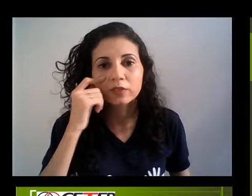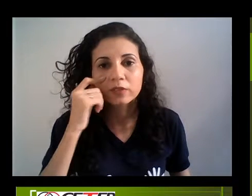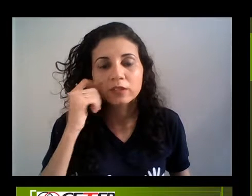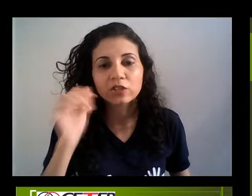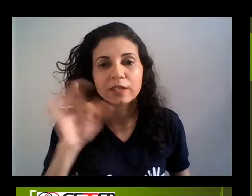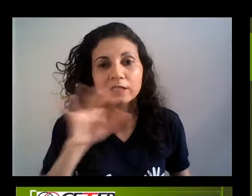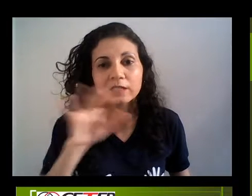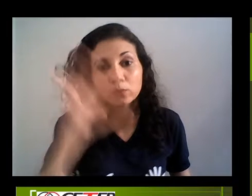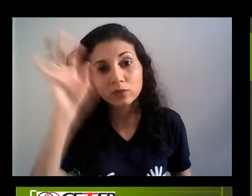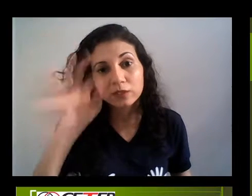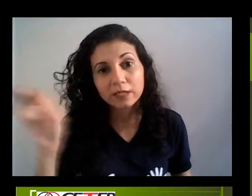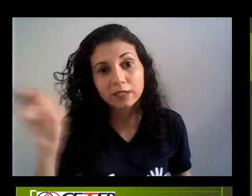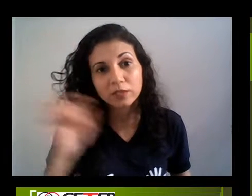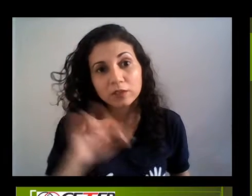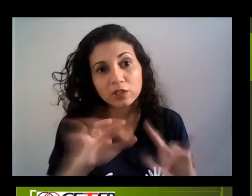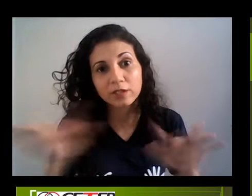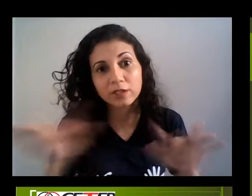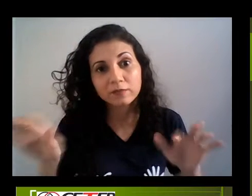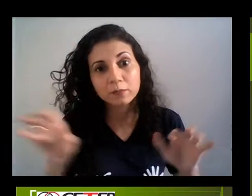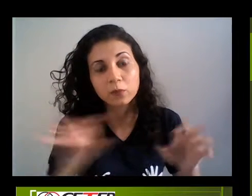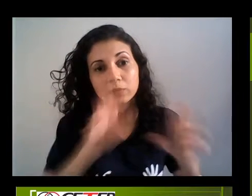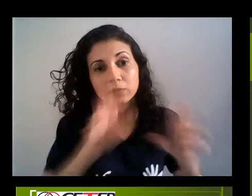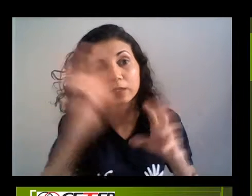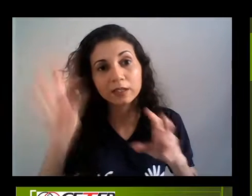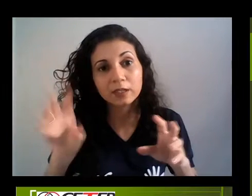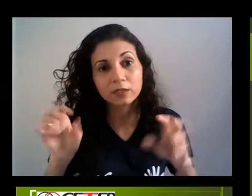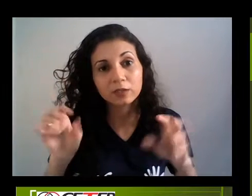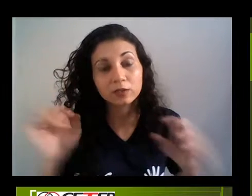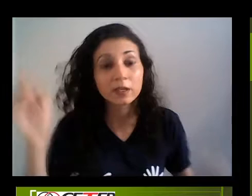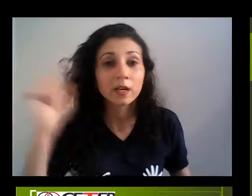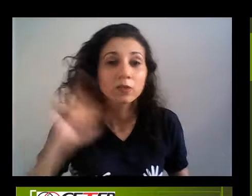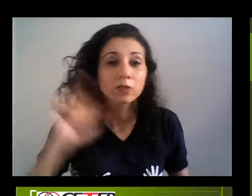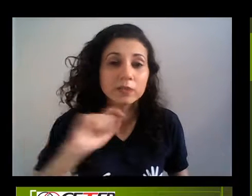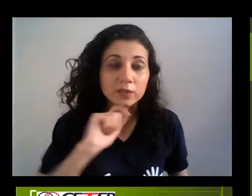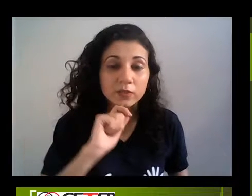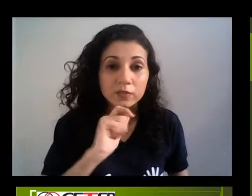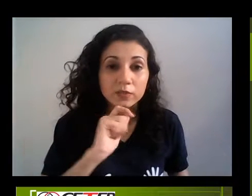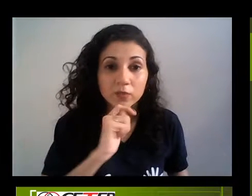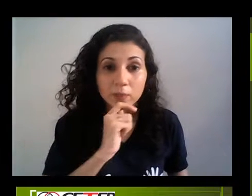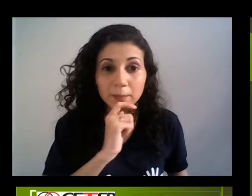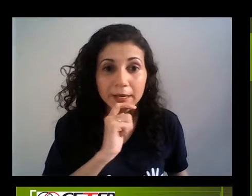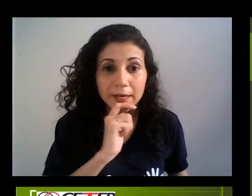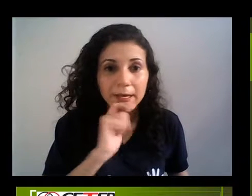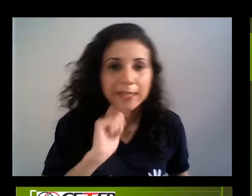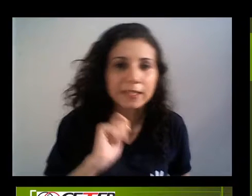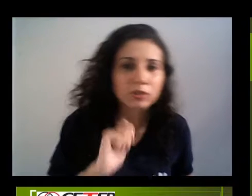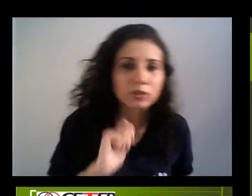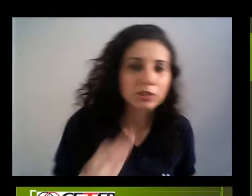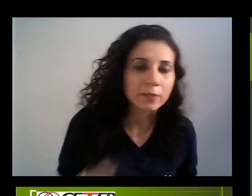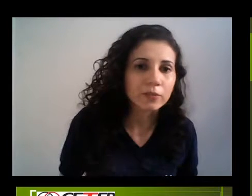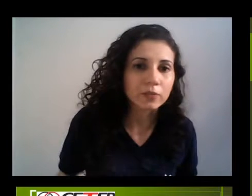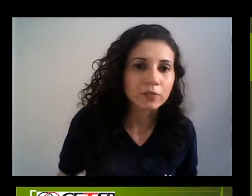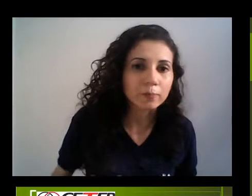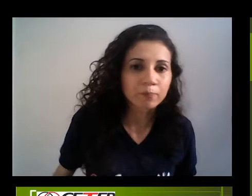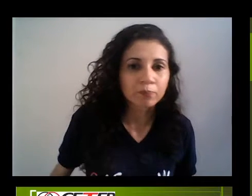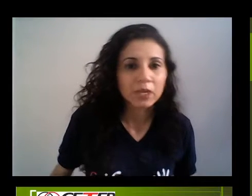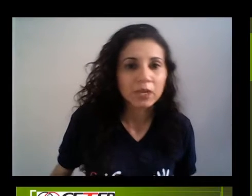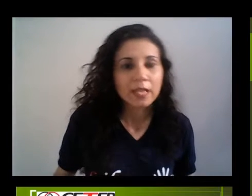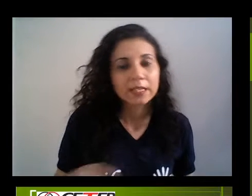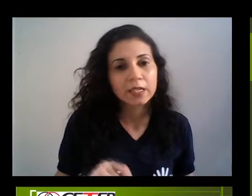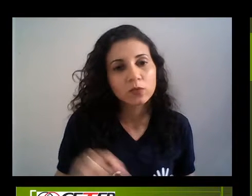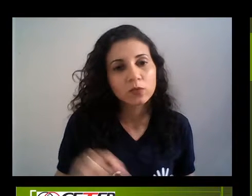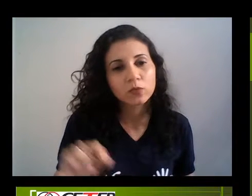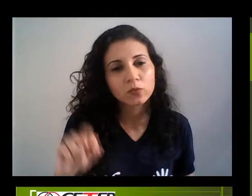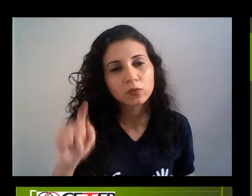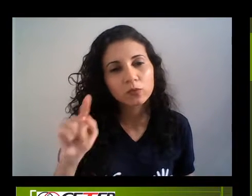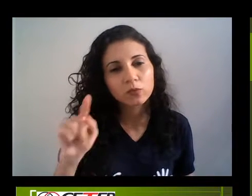que você já tem todos os sinais, você já monta ali as coisas. Eu não sei se vocês vão lembrar, aqui eu acho que dá pra ver.